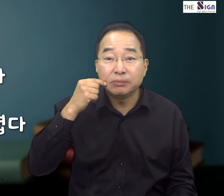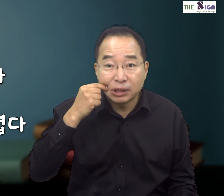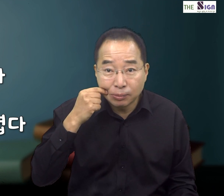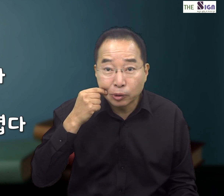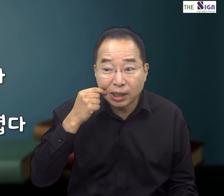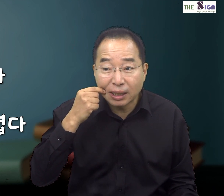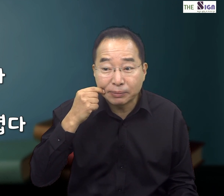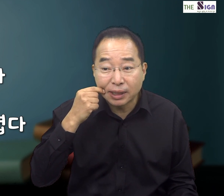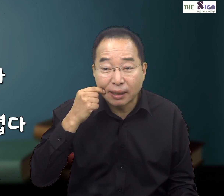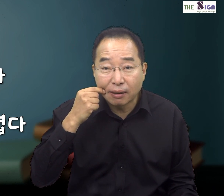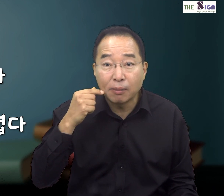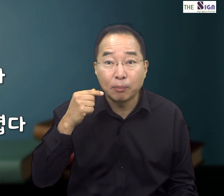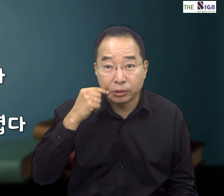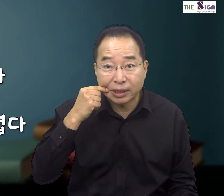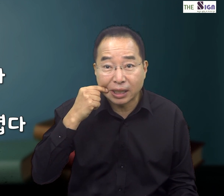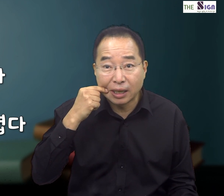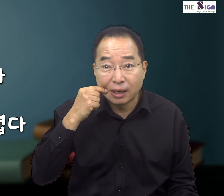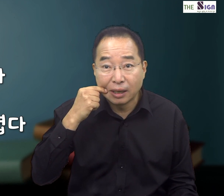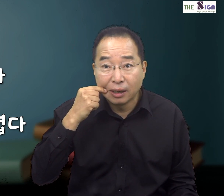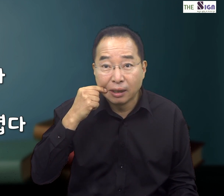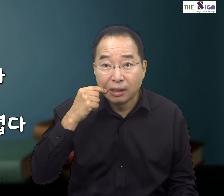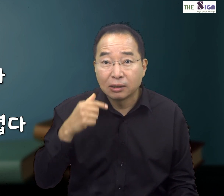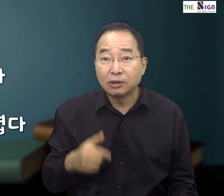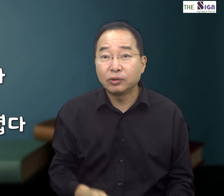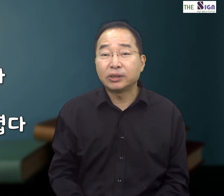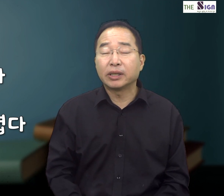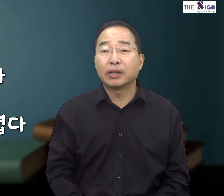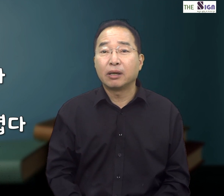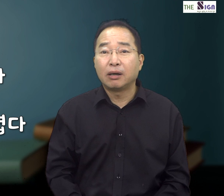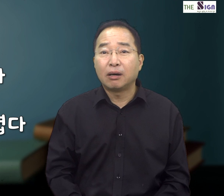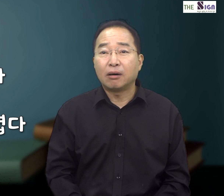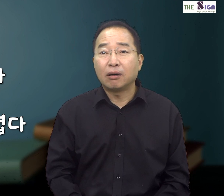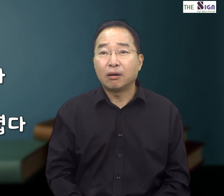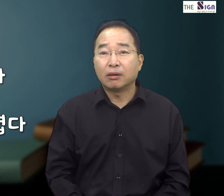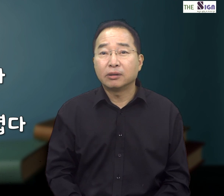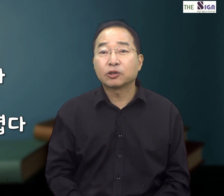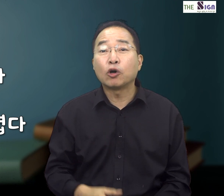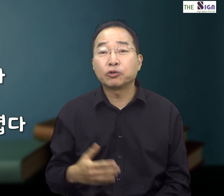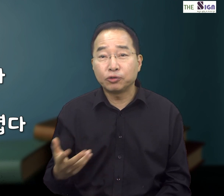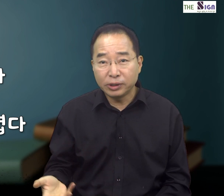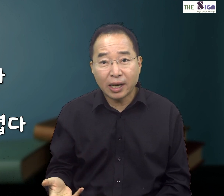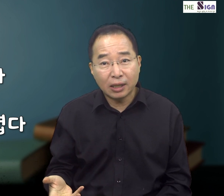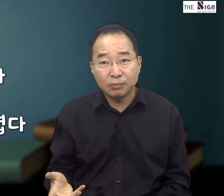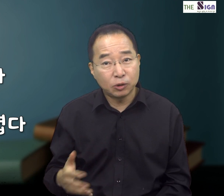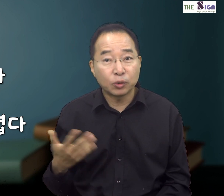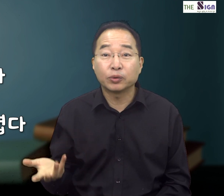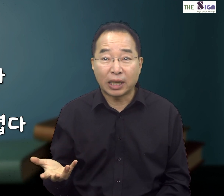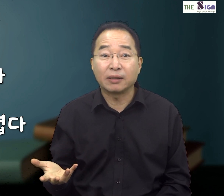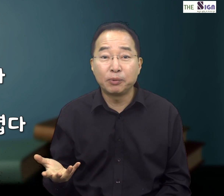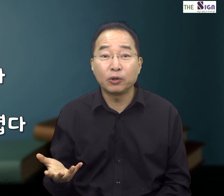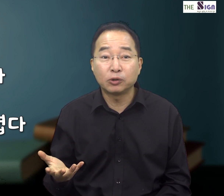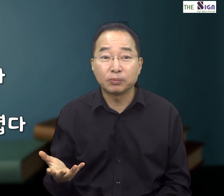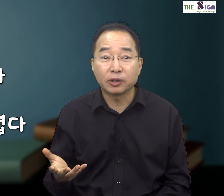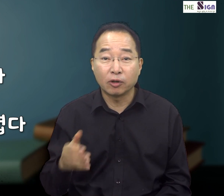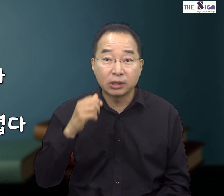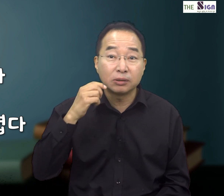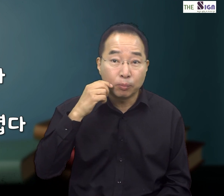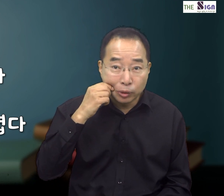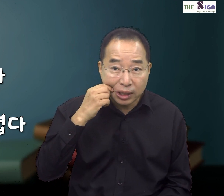의미에서 못하다입니다. 못하다. 그리고 이제 서툴다라는 의미는 또 다른 표현을 좀 써요. 어쨌든